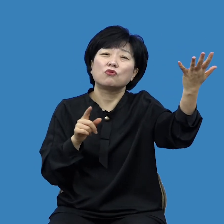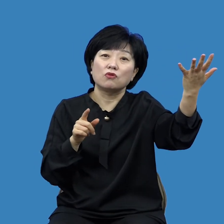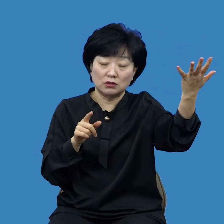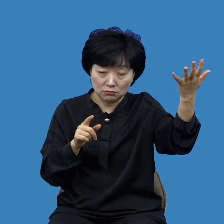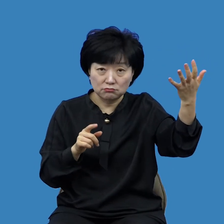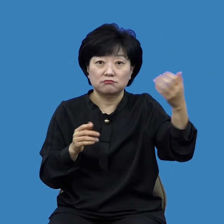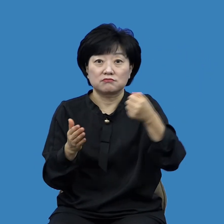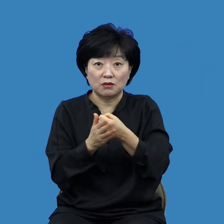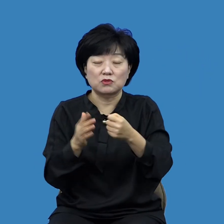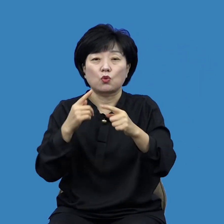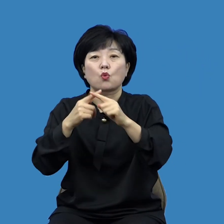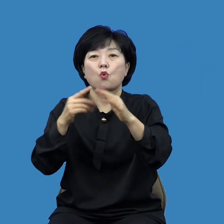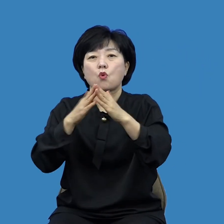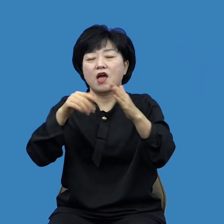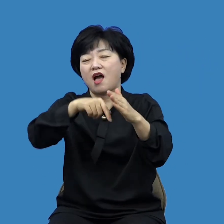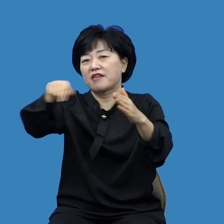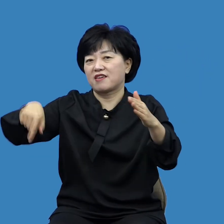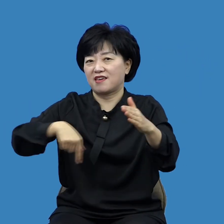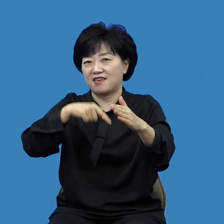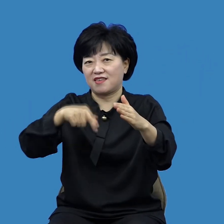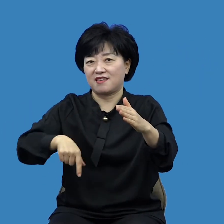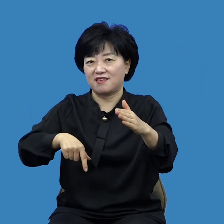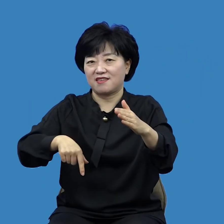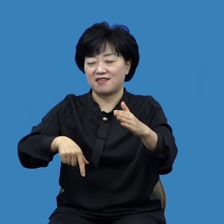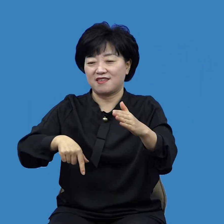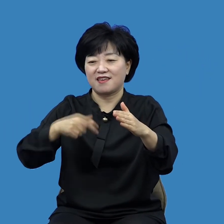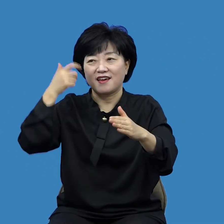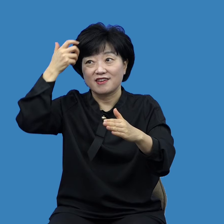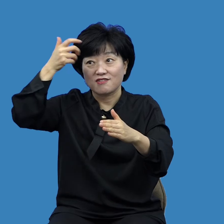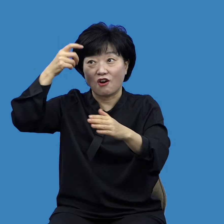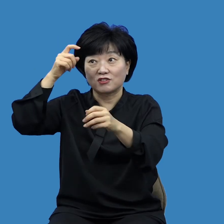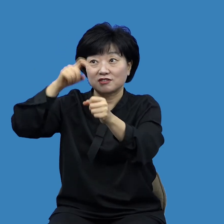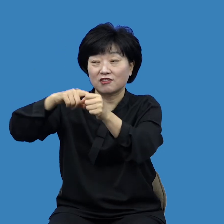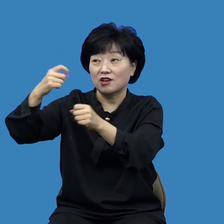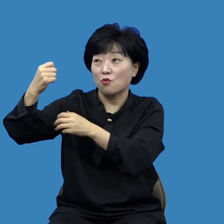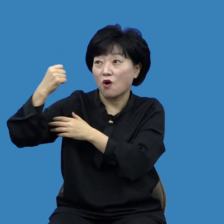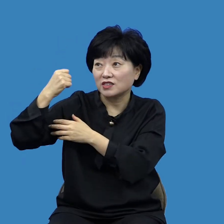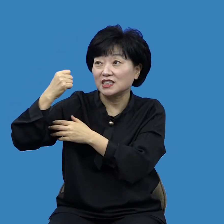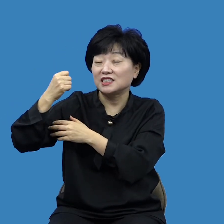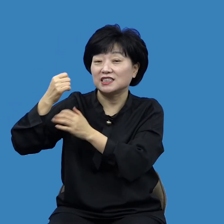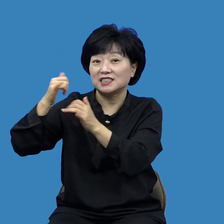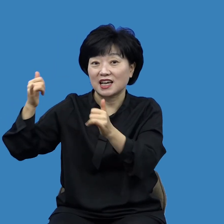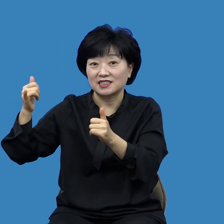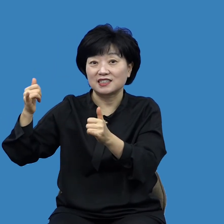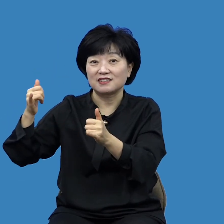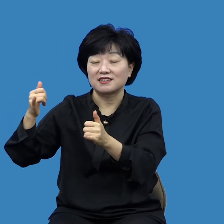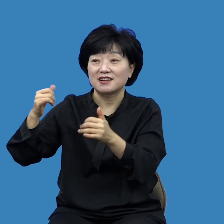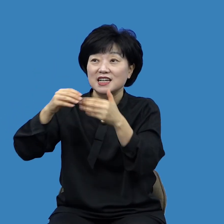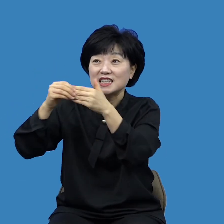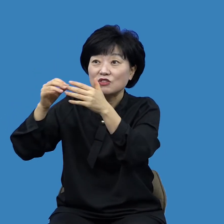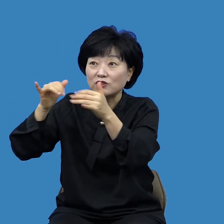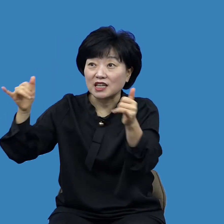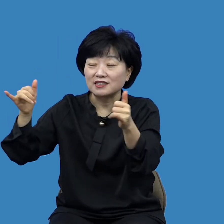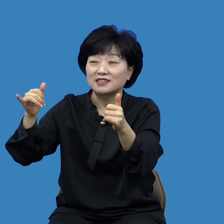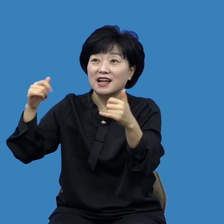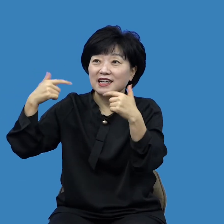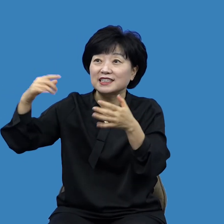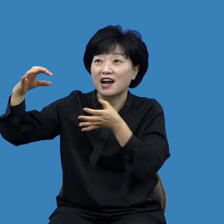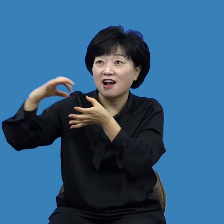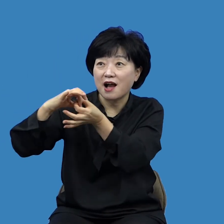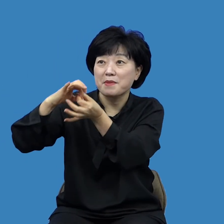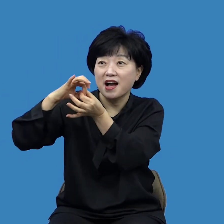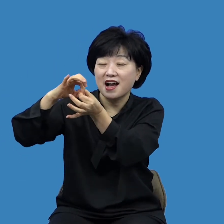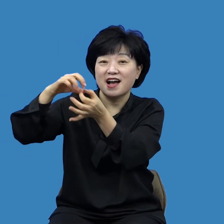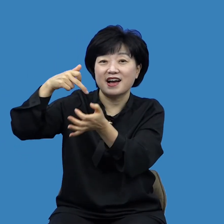주셨잖아요. 교회 안에 확대된 가정 가운데 영적인 권위자들, 리더들, 거기를 공경하고요 계속 카바드하라는